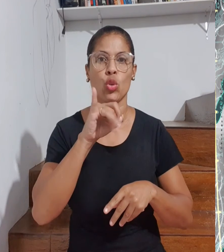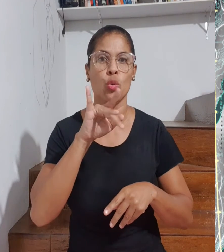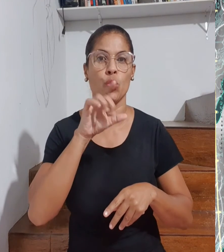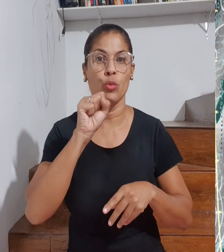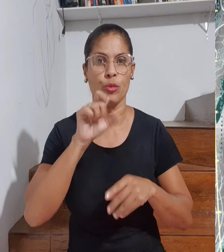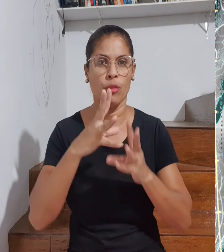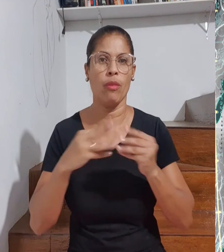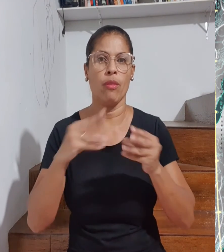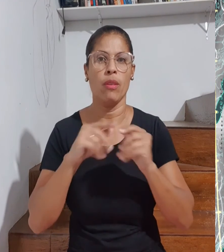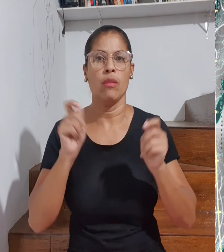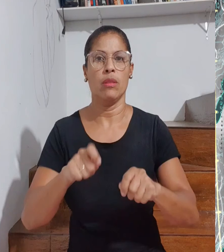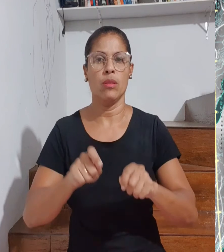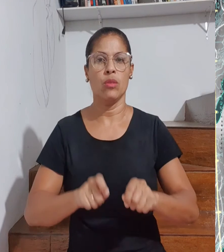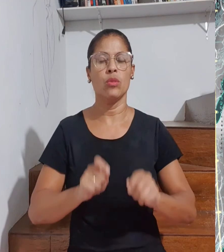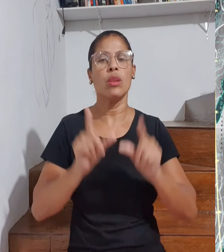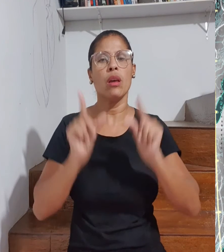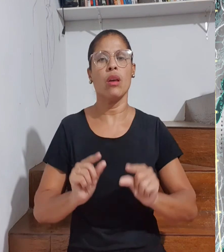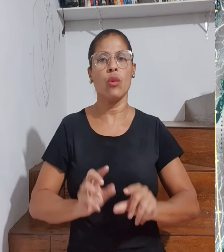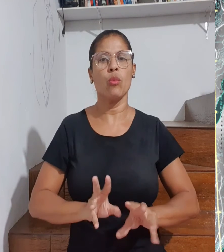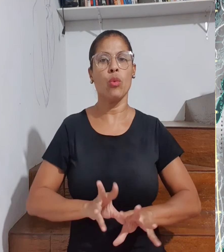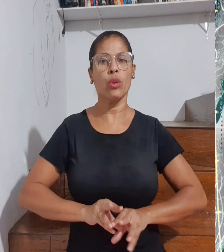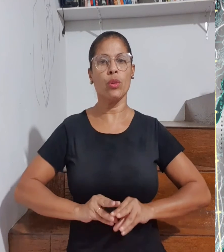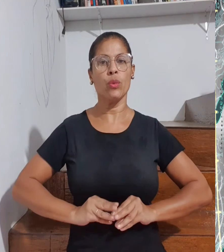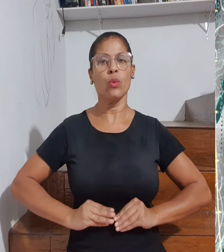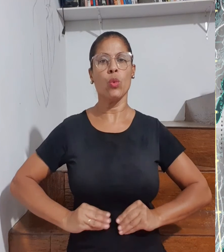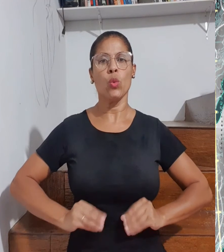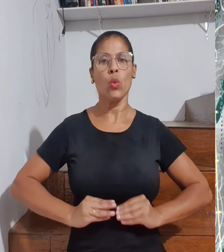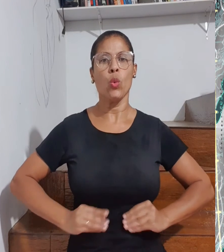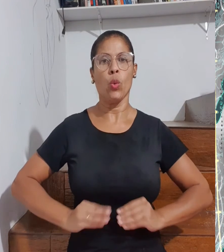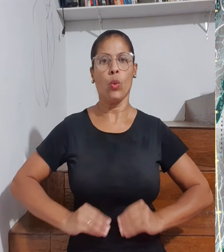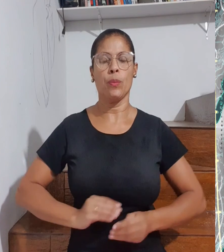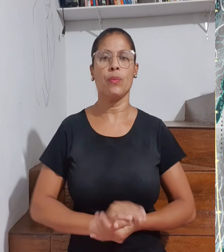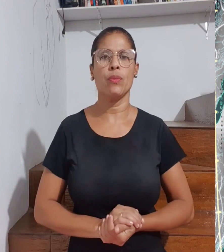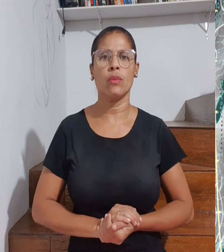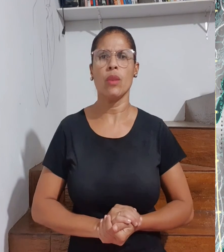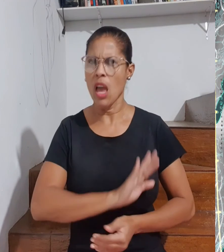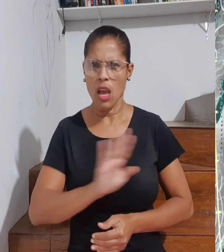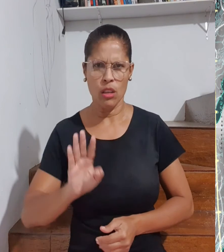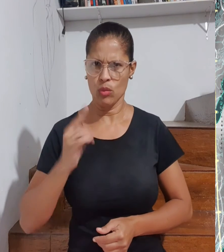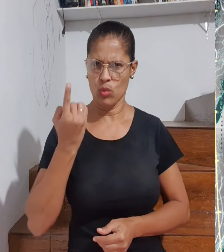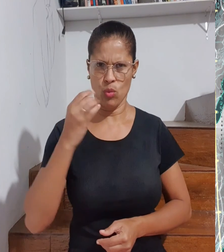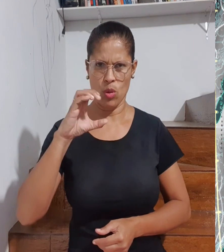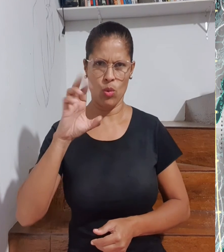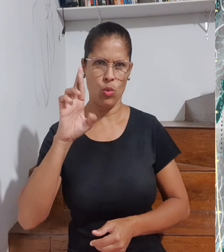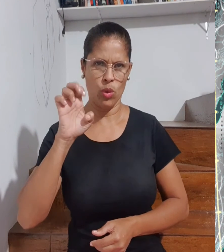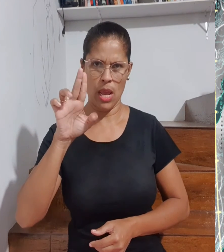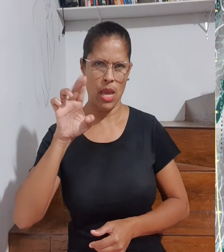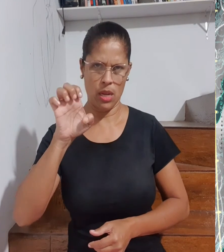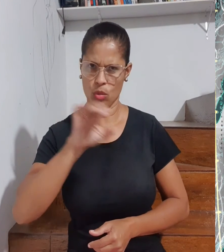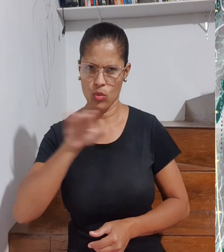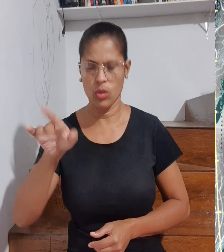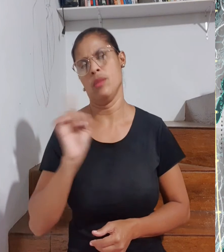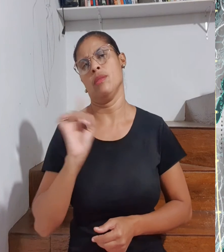é minimamente absorvido pelo trato gastrointestinal. Mas não é só o curare que é utilizado